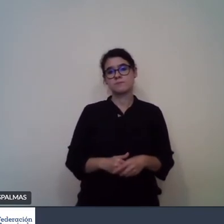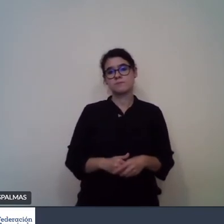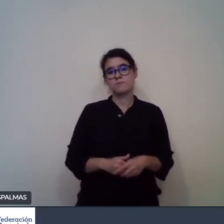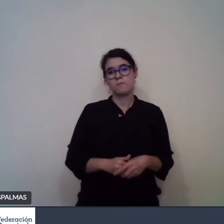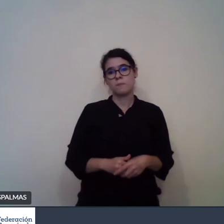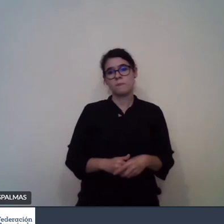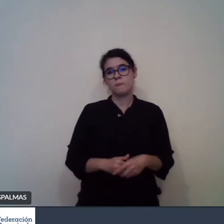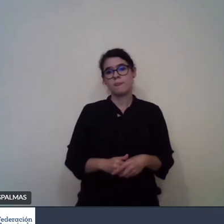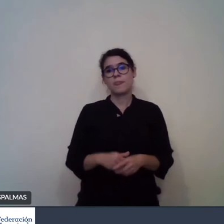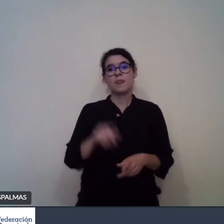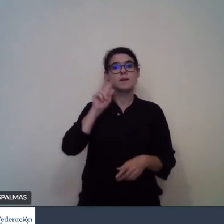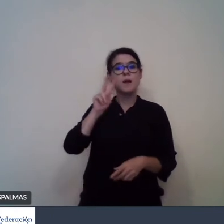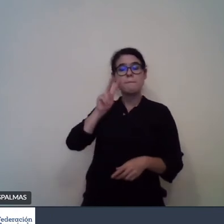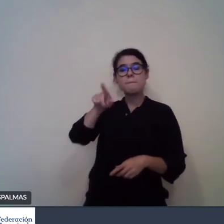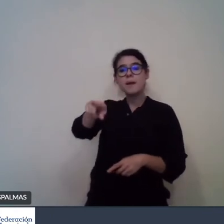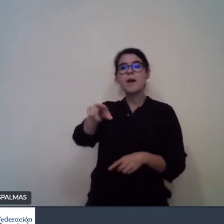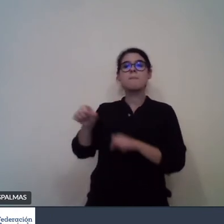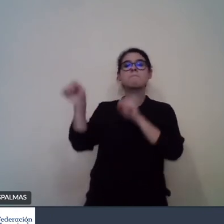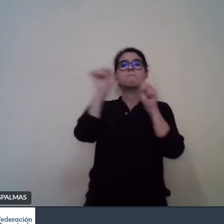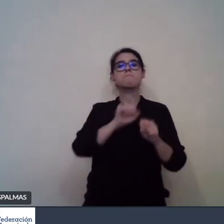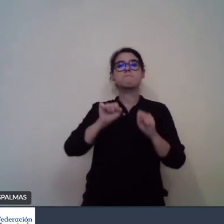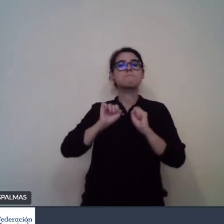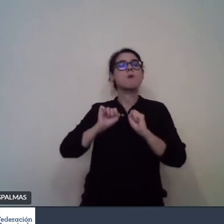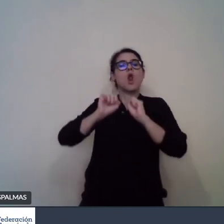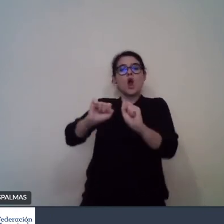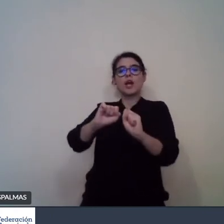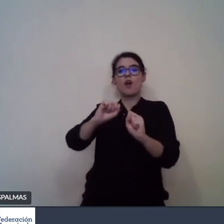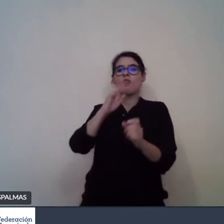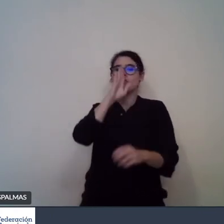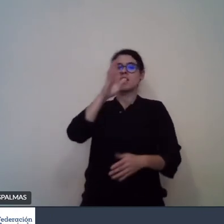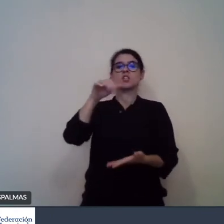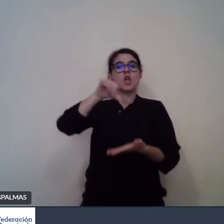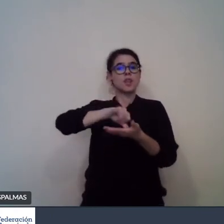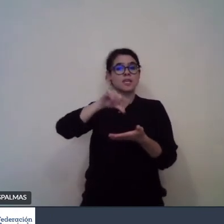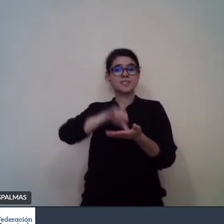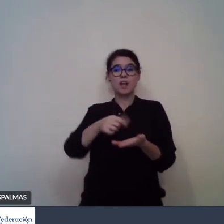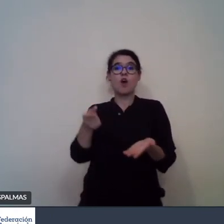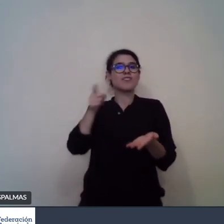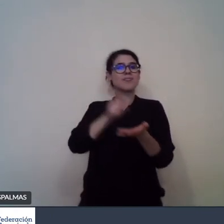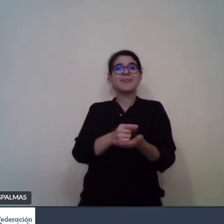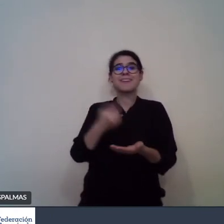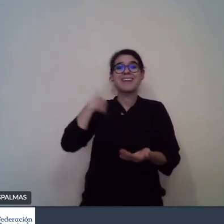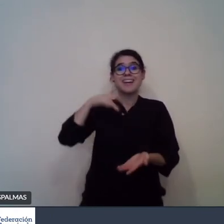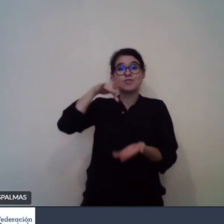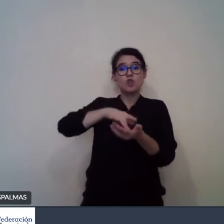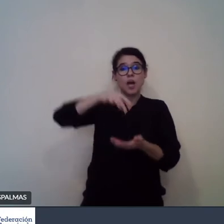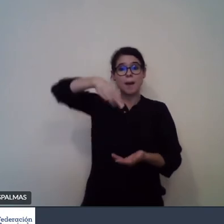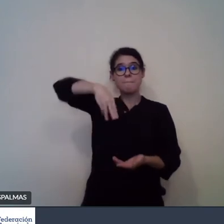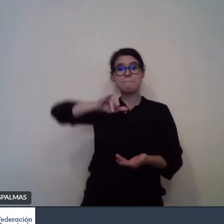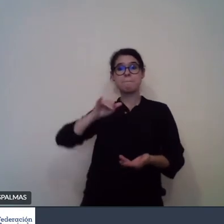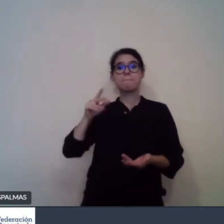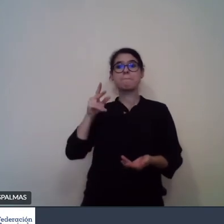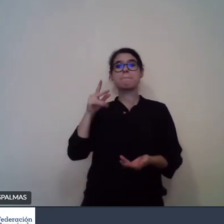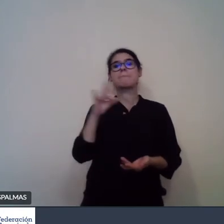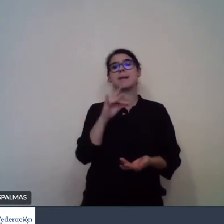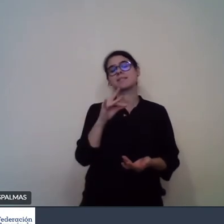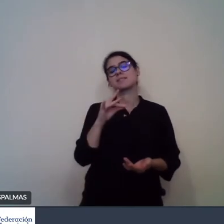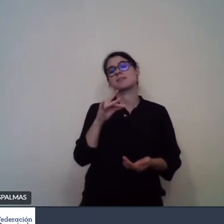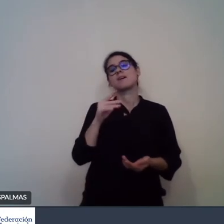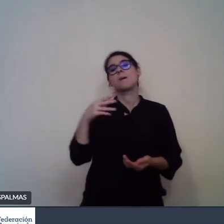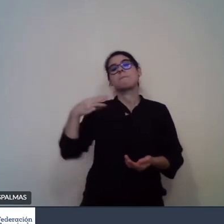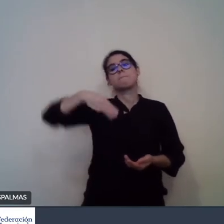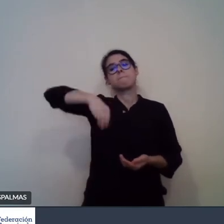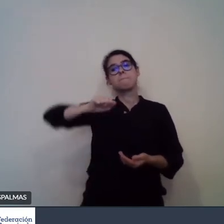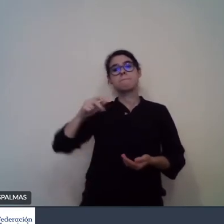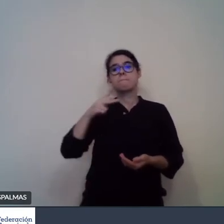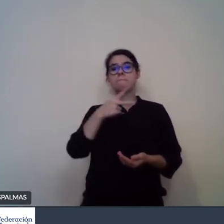Y ahora aquí jugamos un bloque directo central de nuevo, donde en el momento en el que hay mismatch, el grande sabe que tiene que ir a pelear por esta posición. Ahí